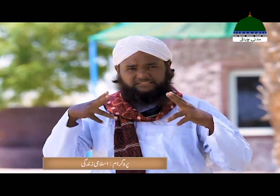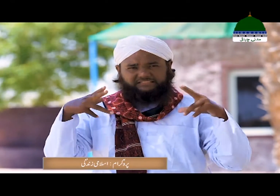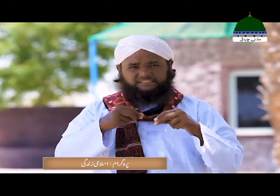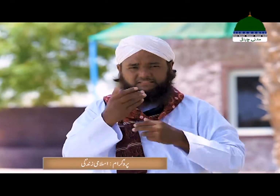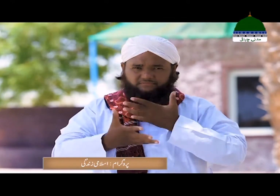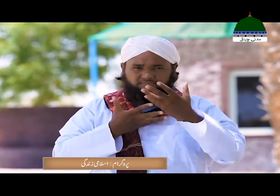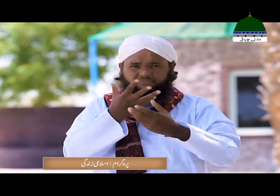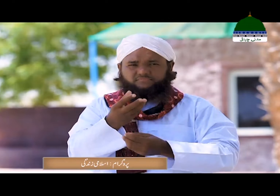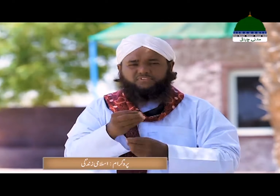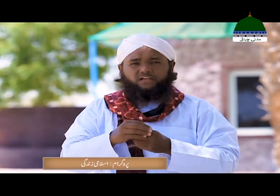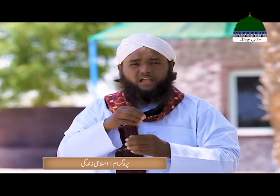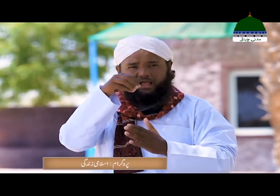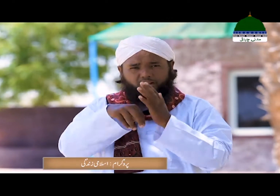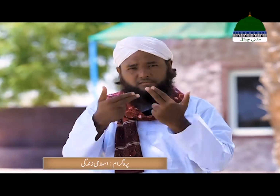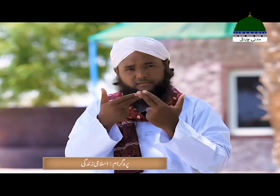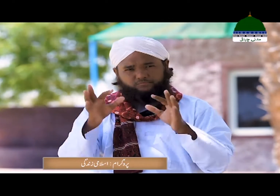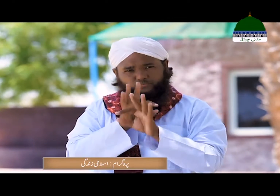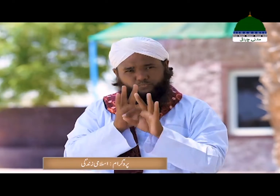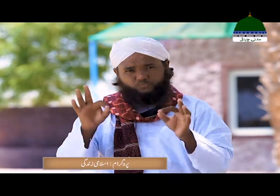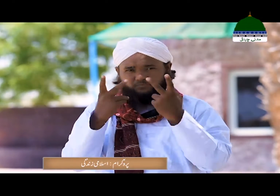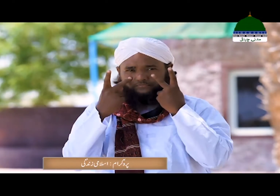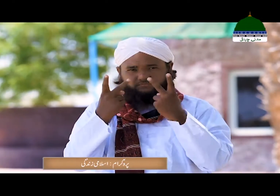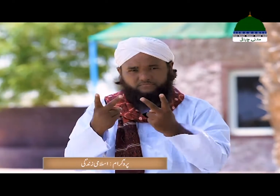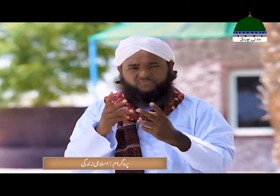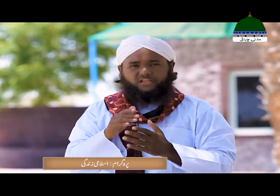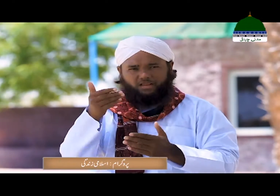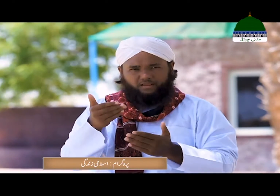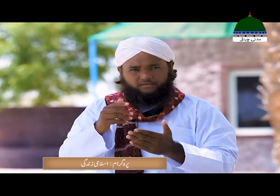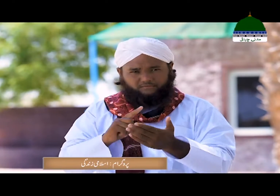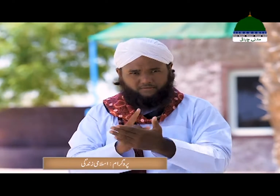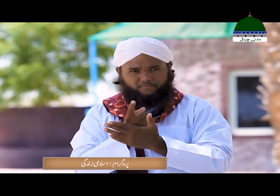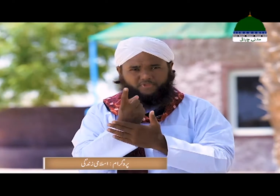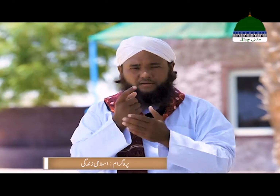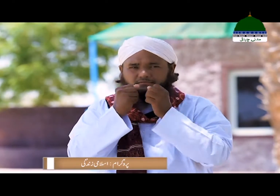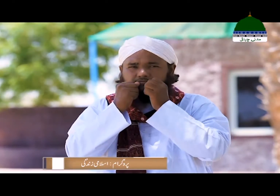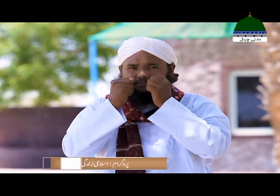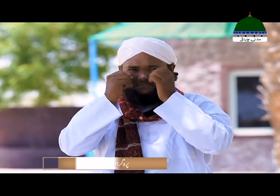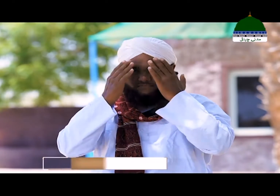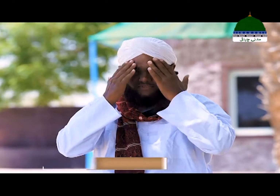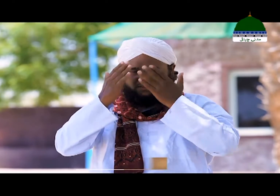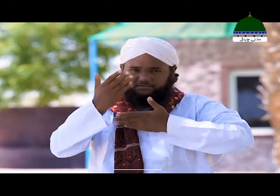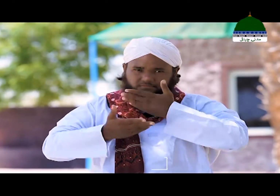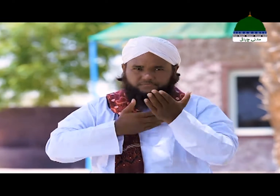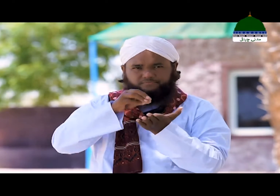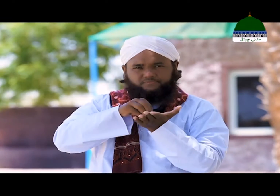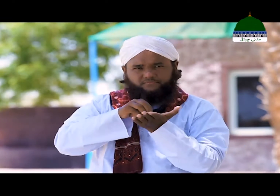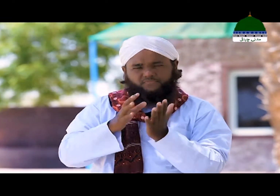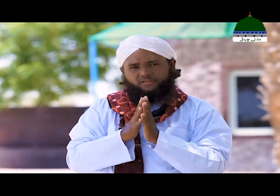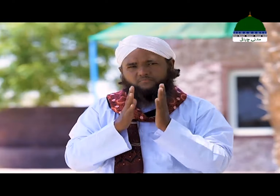سنیں گے۔ آخر تک اس پروگرام میں شریک رہیے۔ آئیے سب سے پہلے درود پاک پڑھنے کی فضیلت سنتے ہیں۔ درود